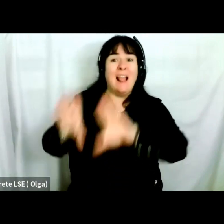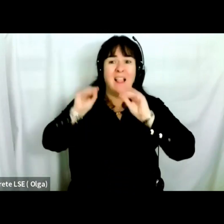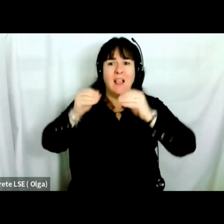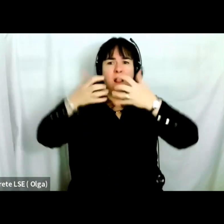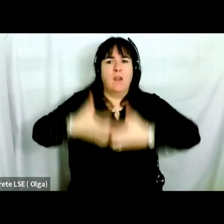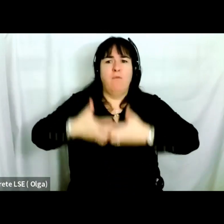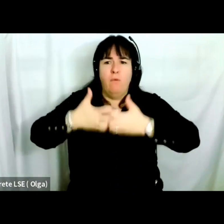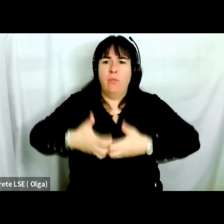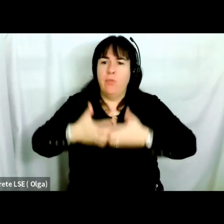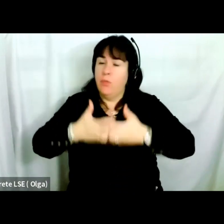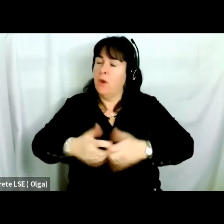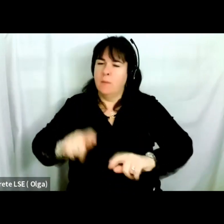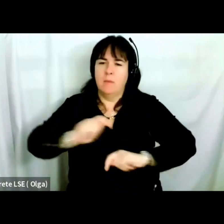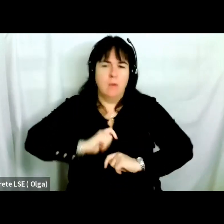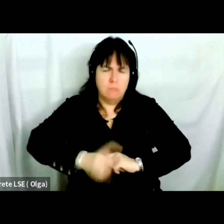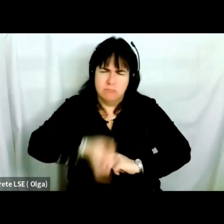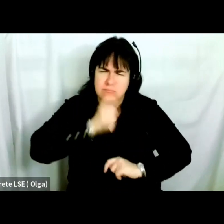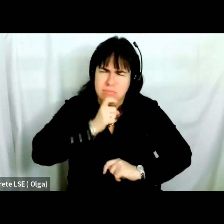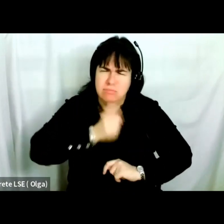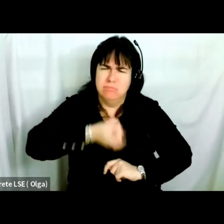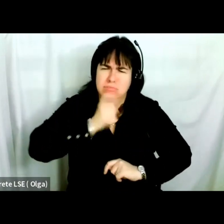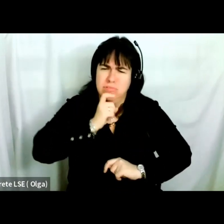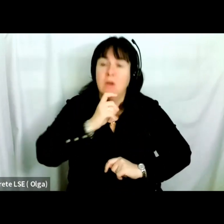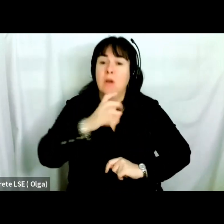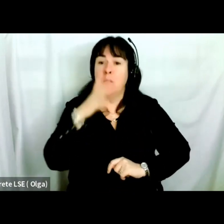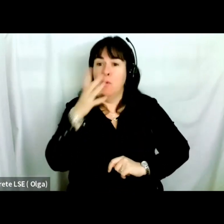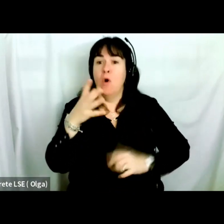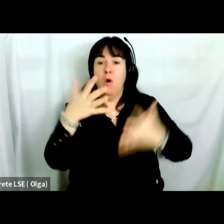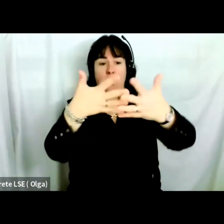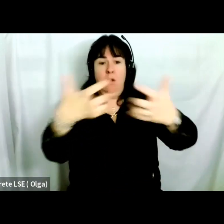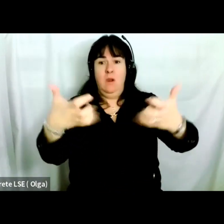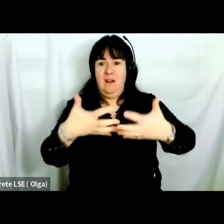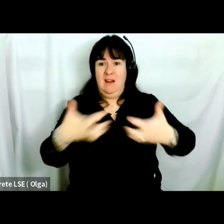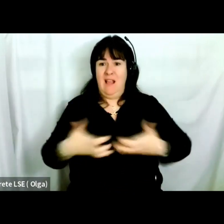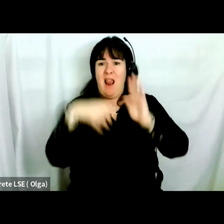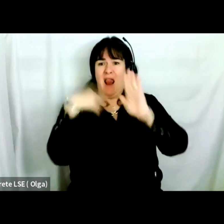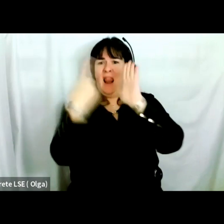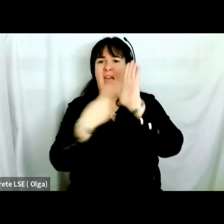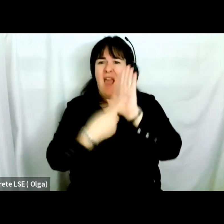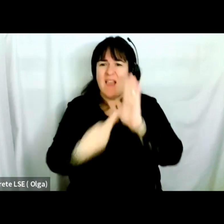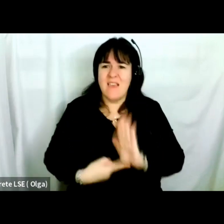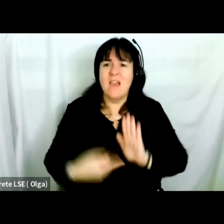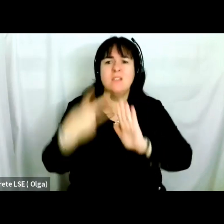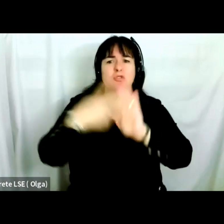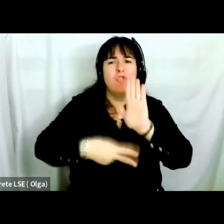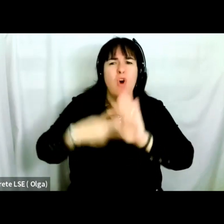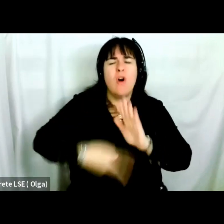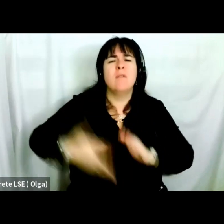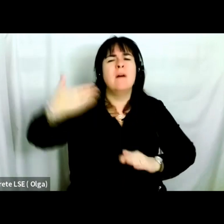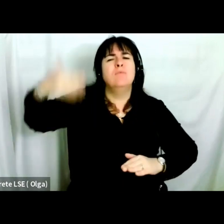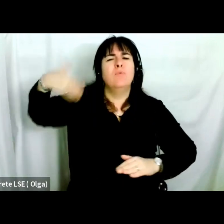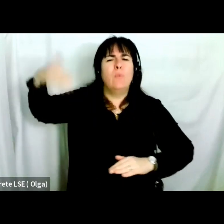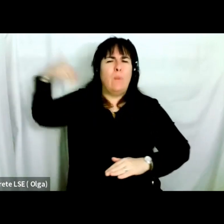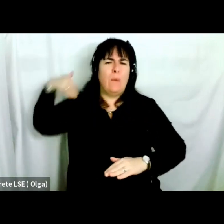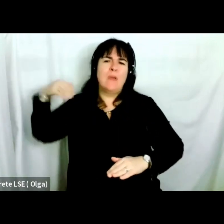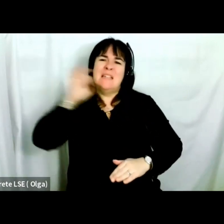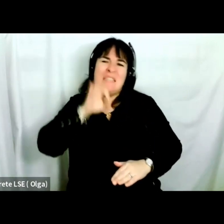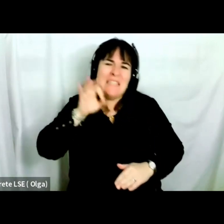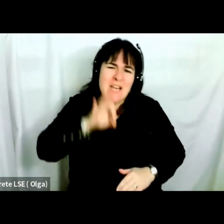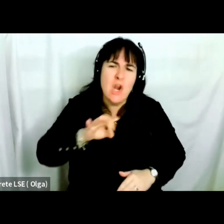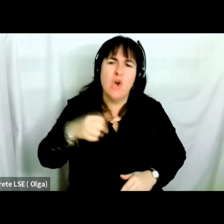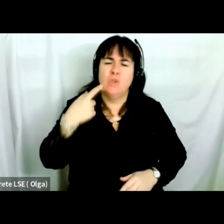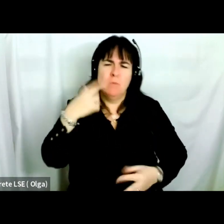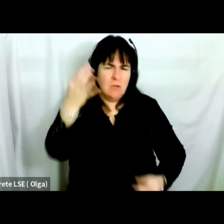funciona, porque es una legislación, unas normas de hace 2 siglos que son muy rígidos. En